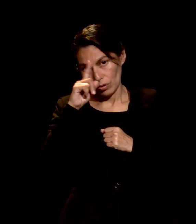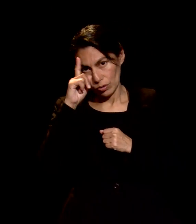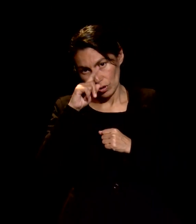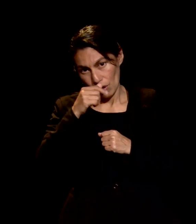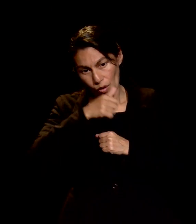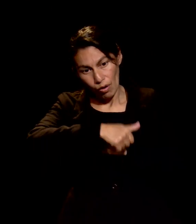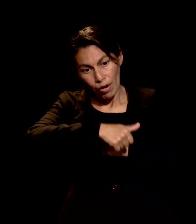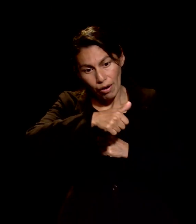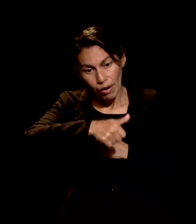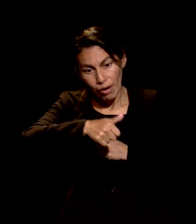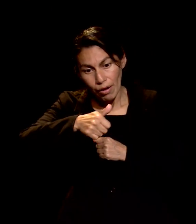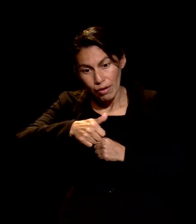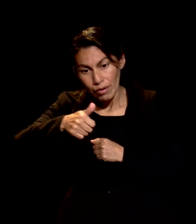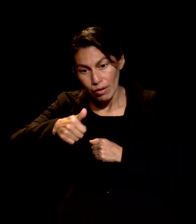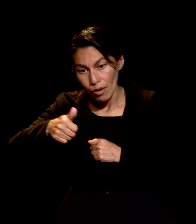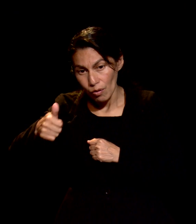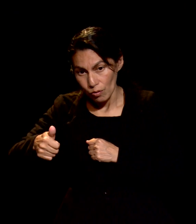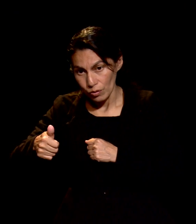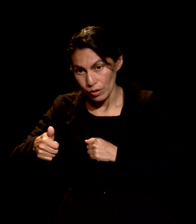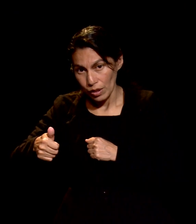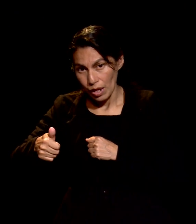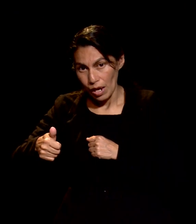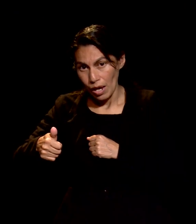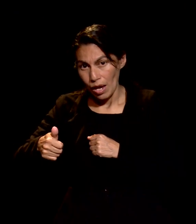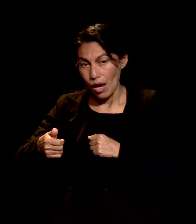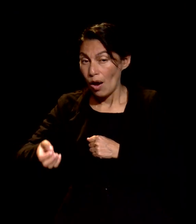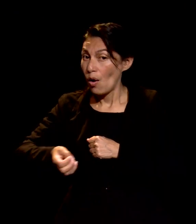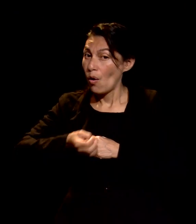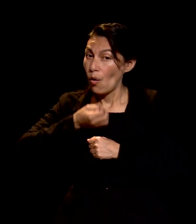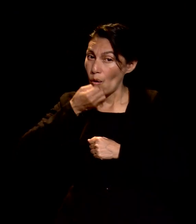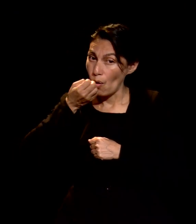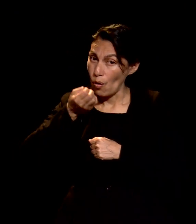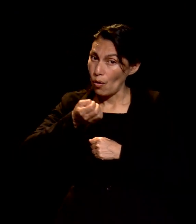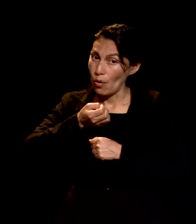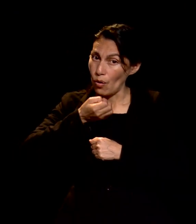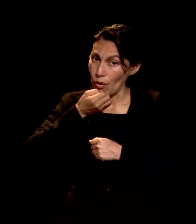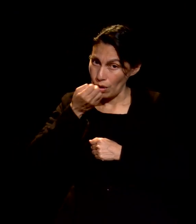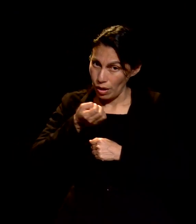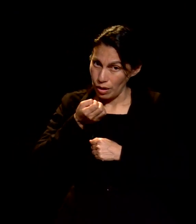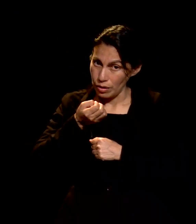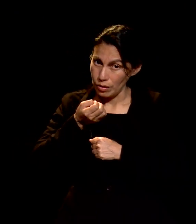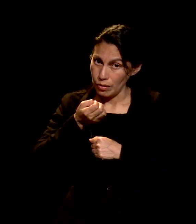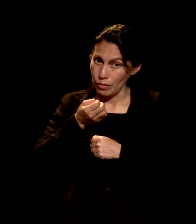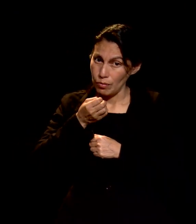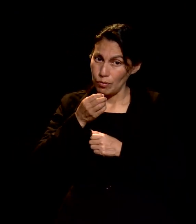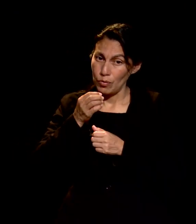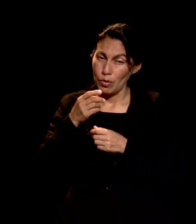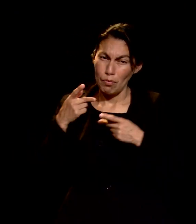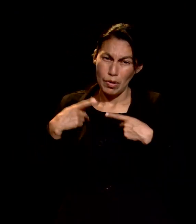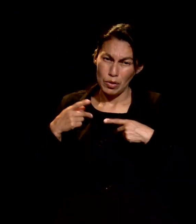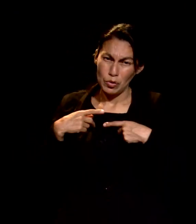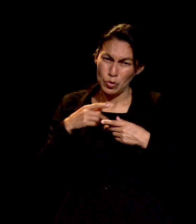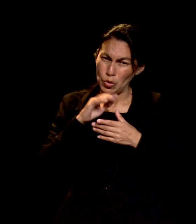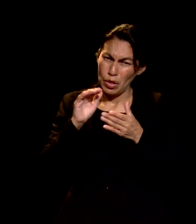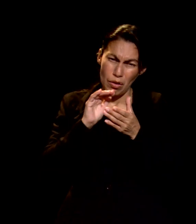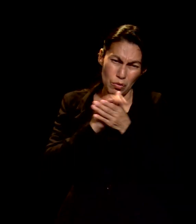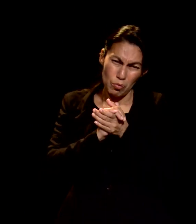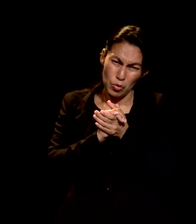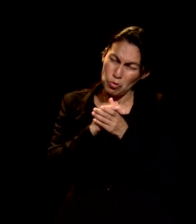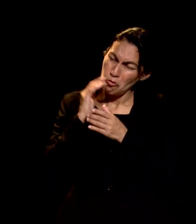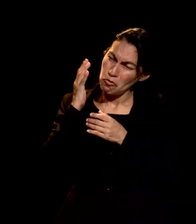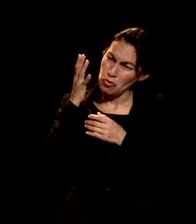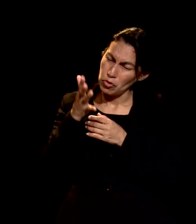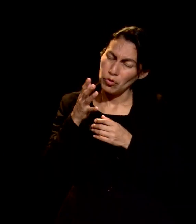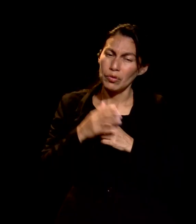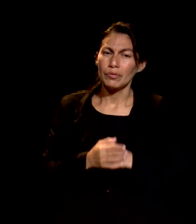es momento que cada uno de ustedes ponga en oración al compañero o compañera de